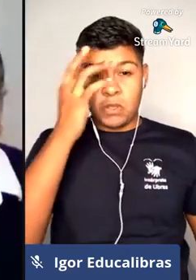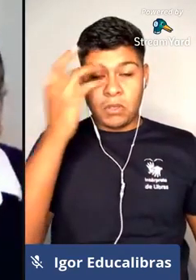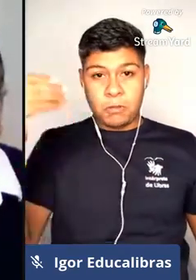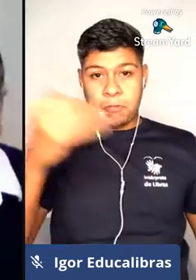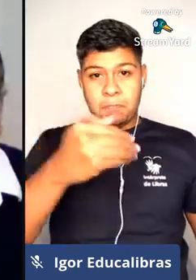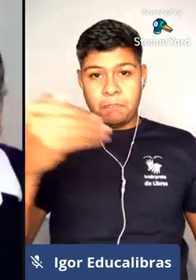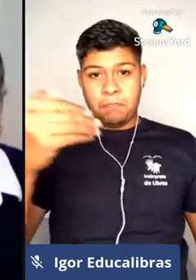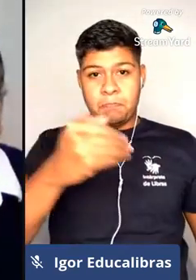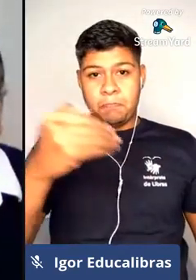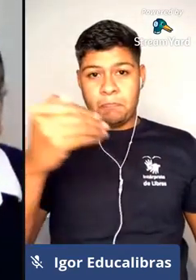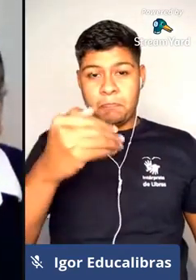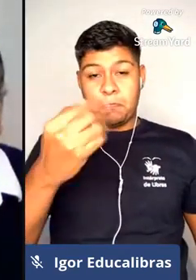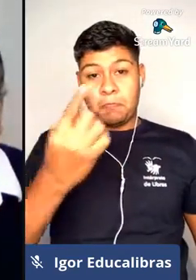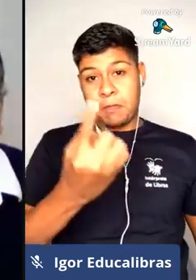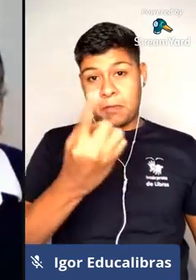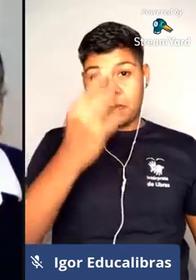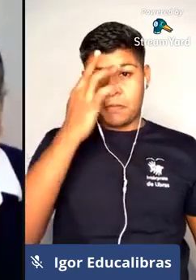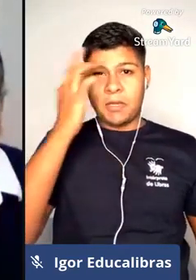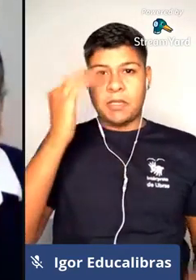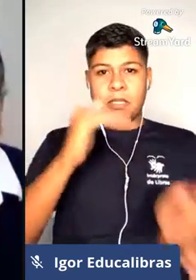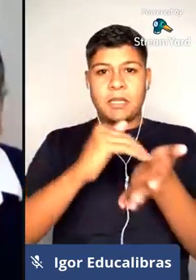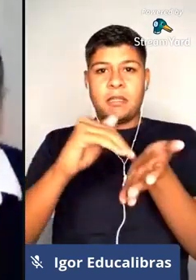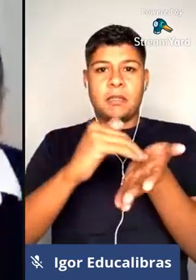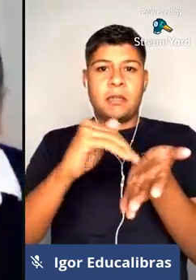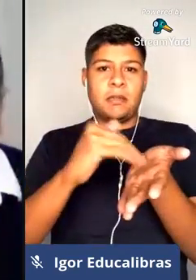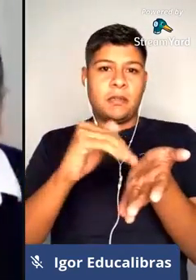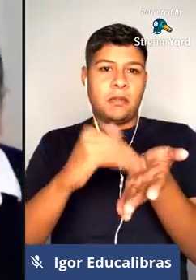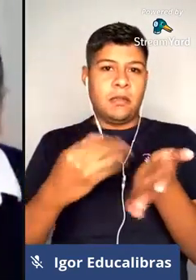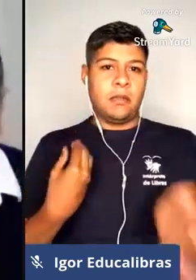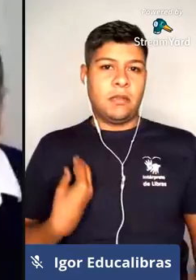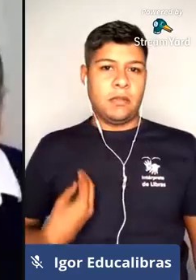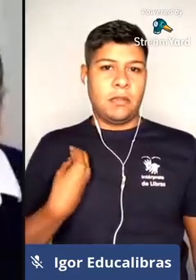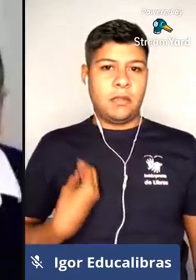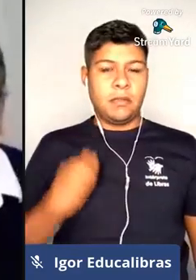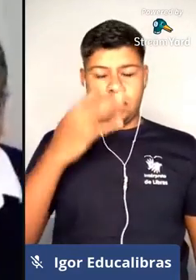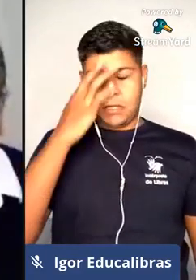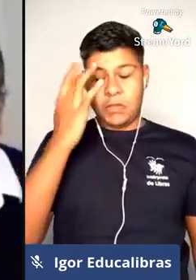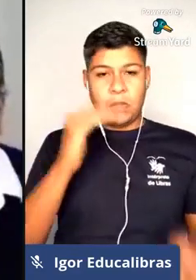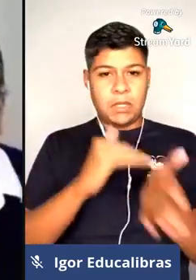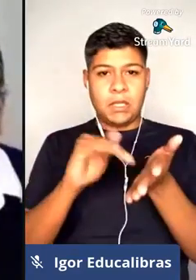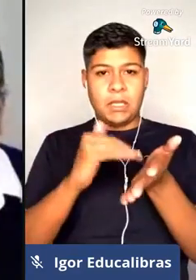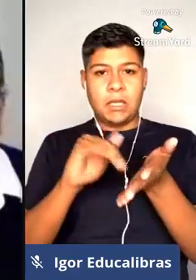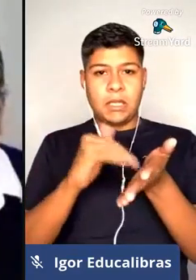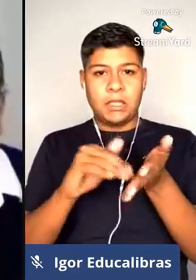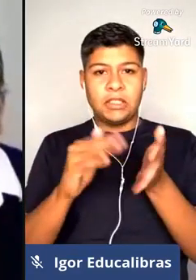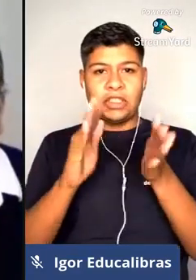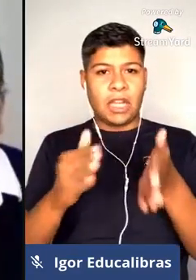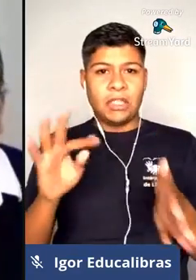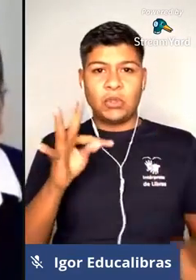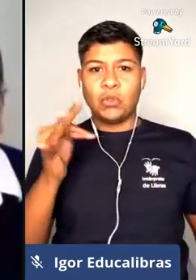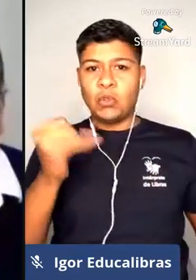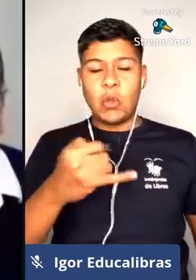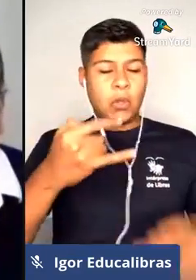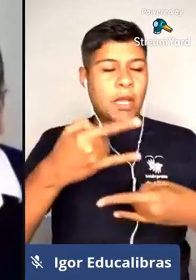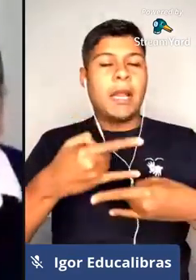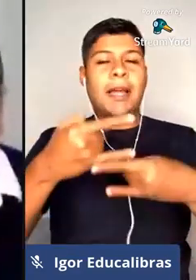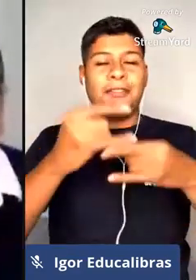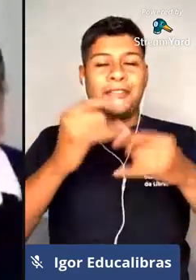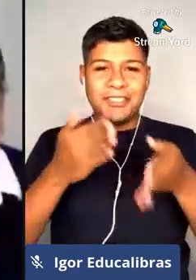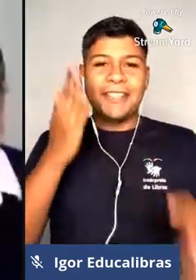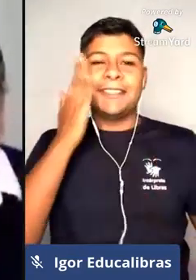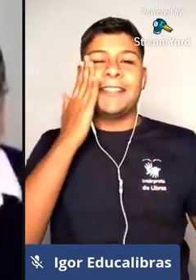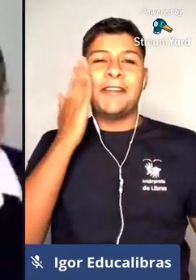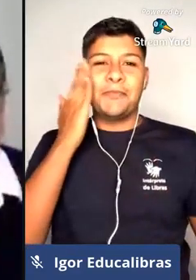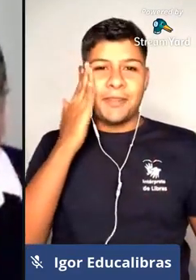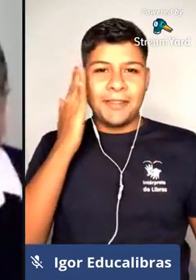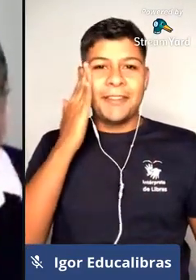ouvindo. Primeiro, o pessoal da Secretaria, que eu nem vou botar muito o pessoal da Secretaria aqui, que eles já estão em todas, a gente já sabe, não é?